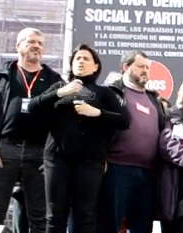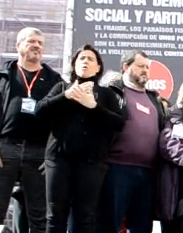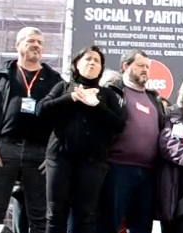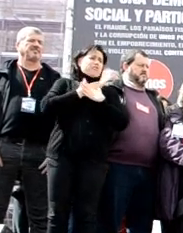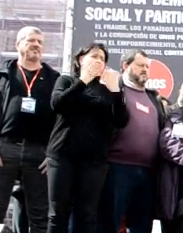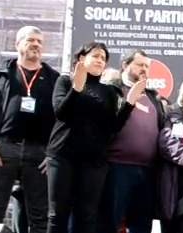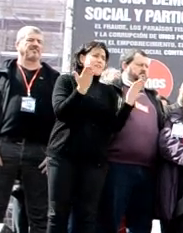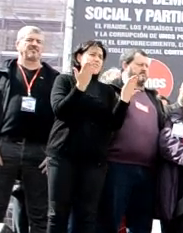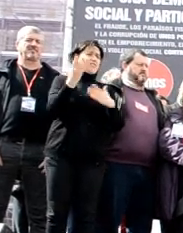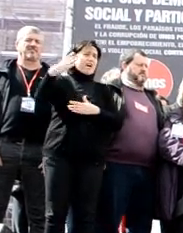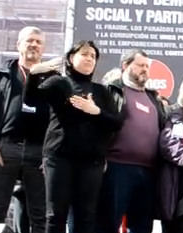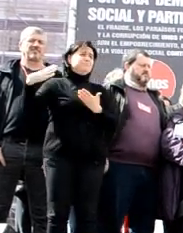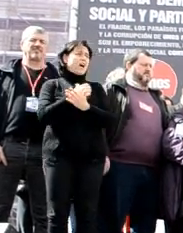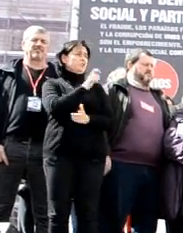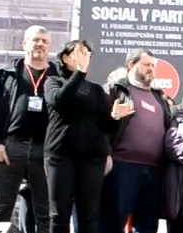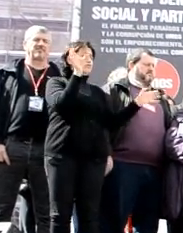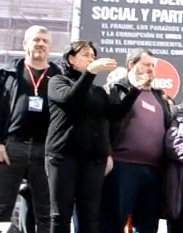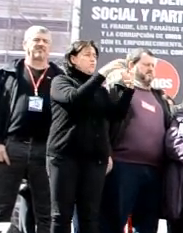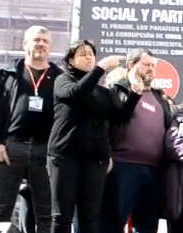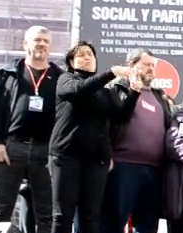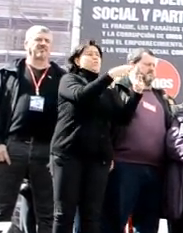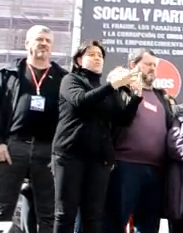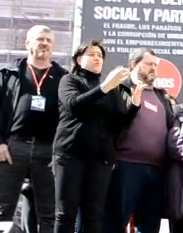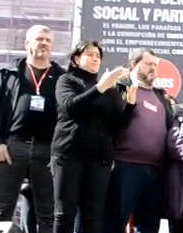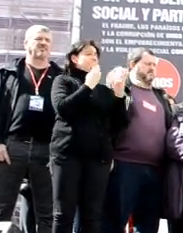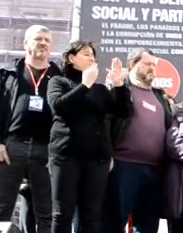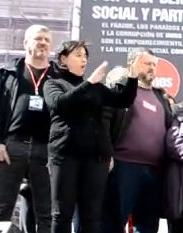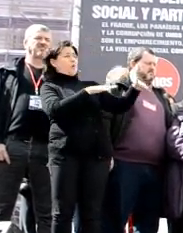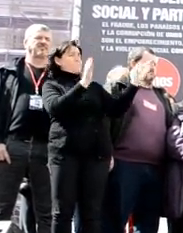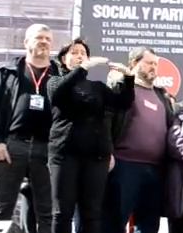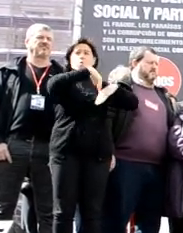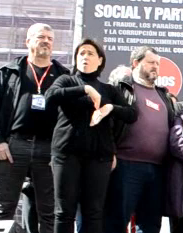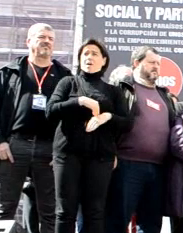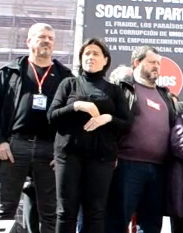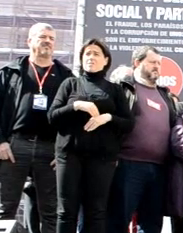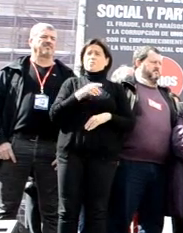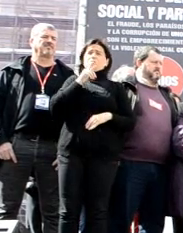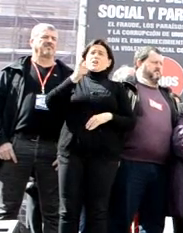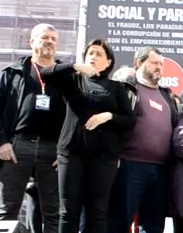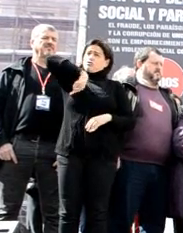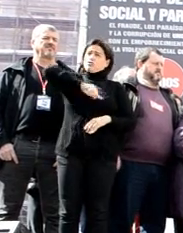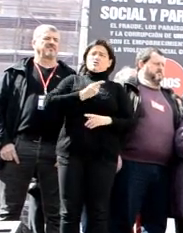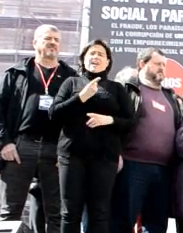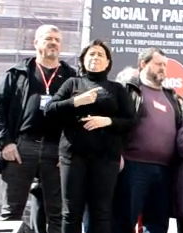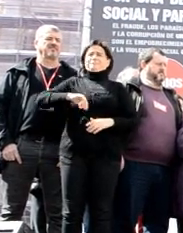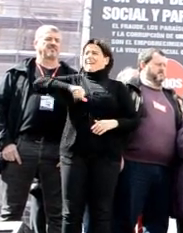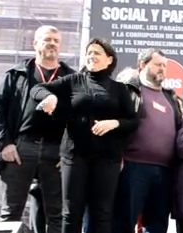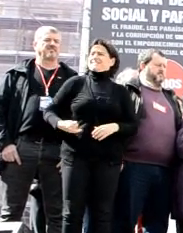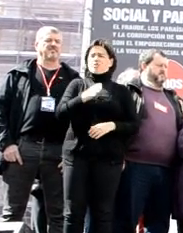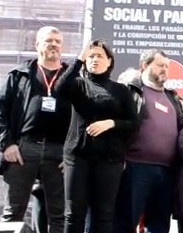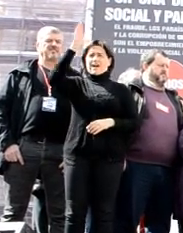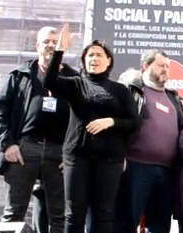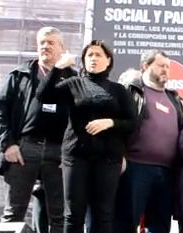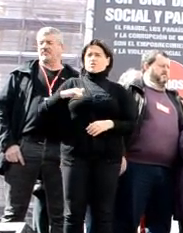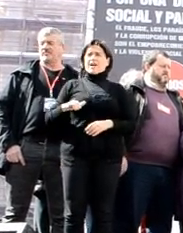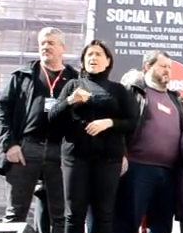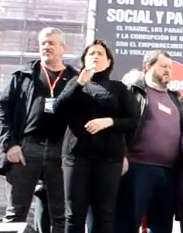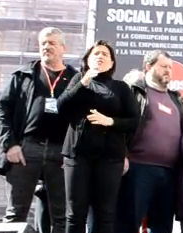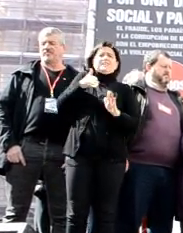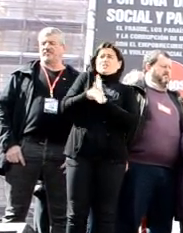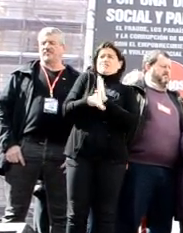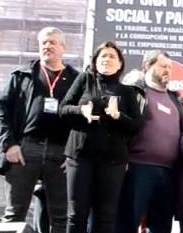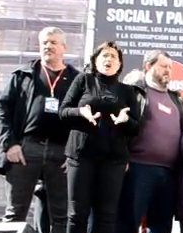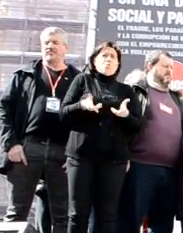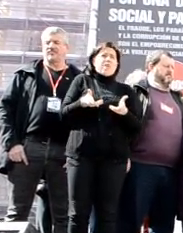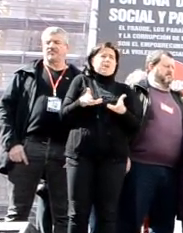instituciones políticas de amplios sectores de la ciudadanía, lo que puede acabar amenazando seriamente la convivencia